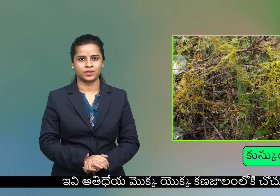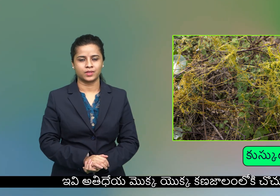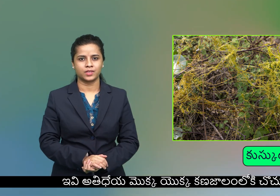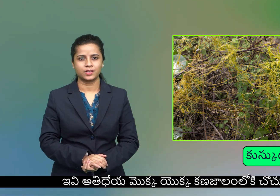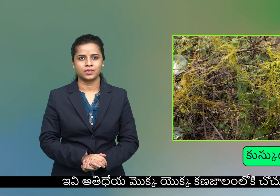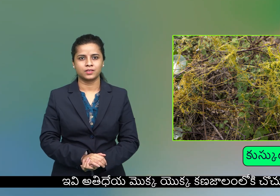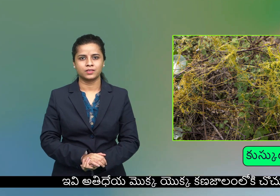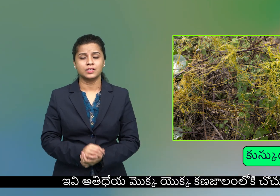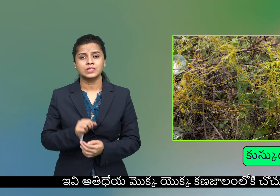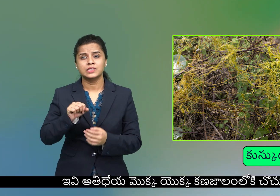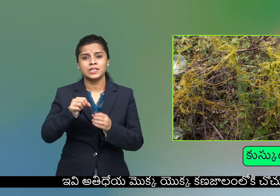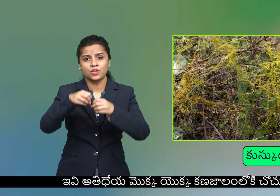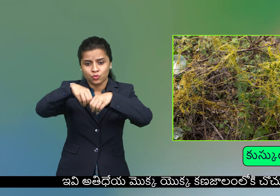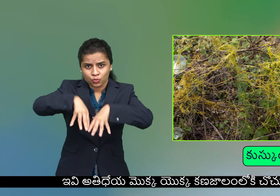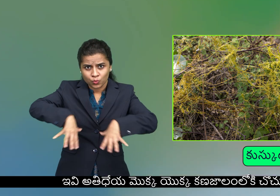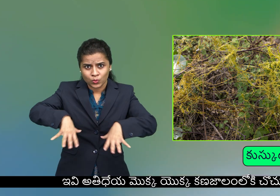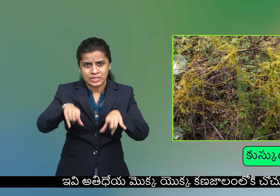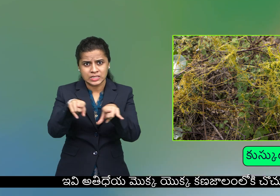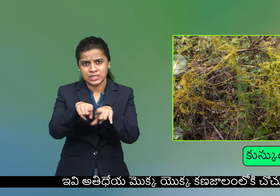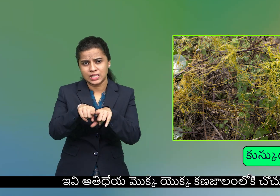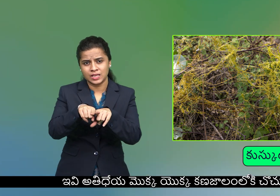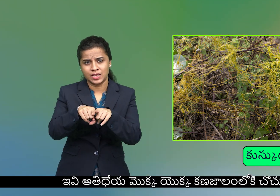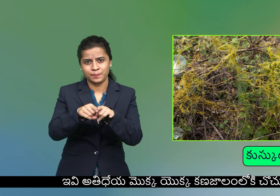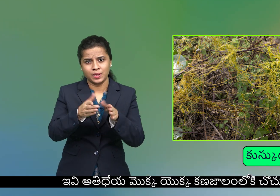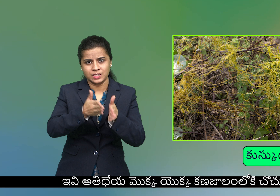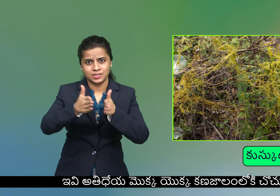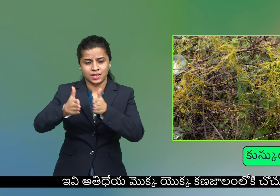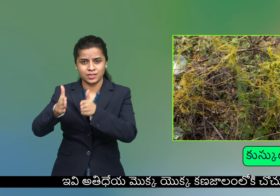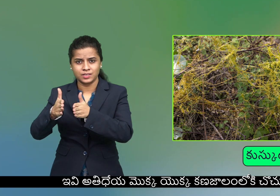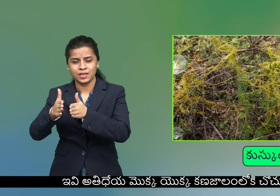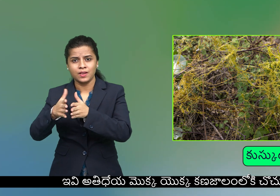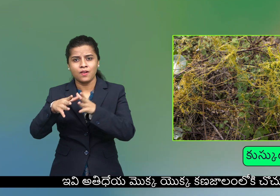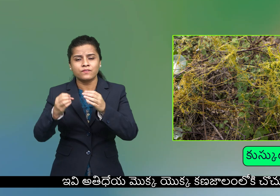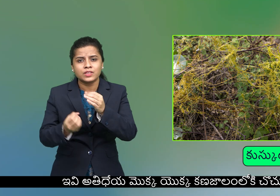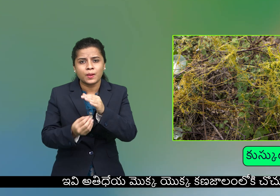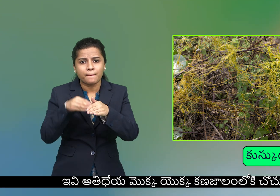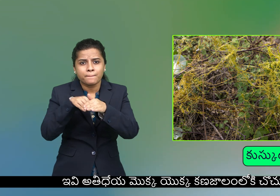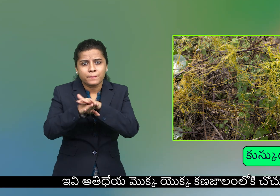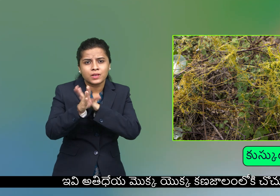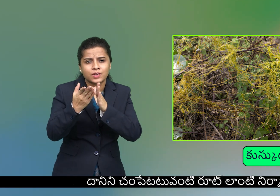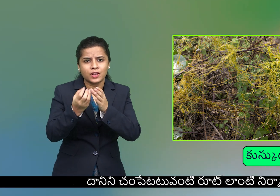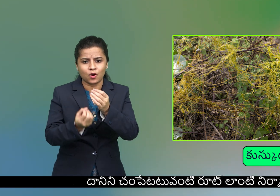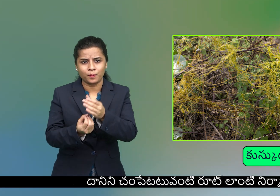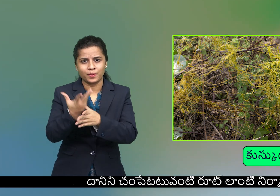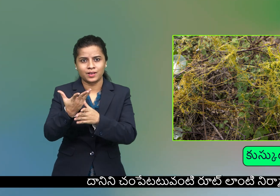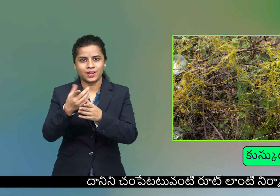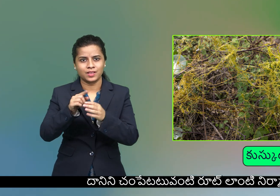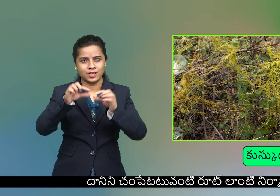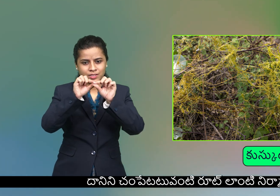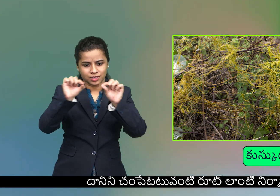ఇది అతిధేయ మొక్క యొక్క కణజాలంలోకి చొచ్చుకొనిపోయి దానిని